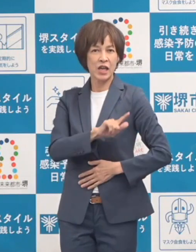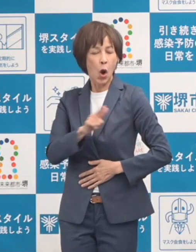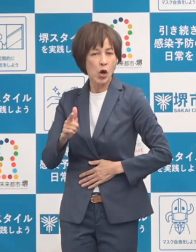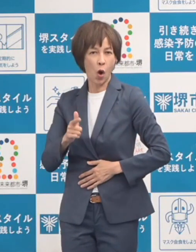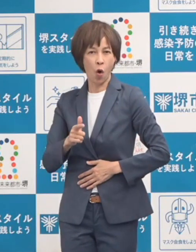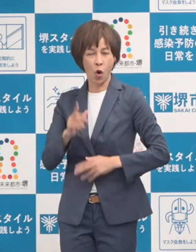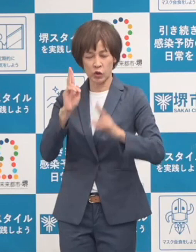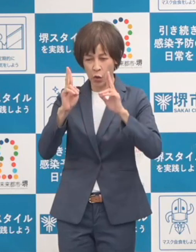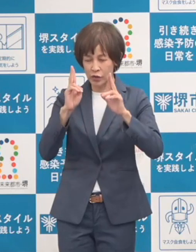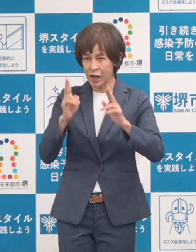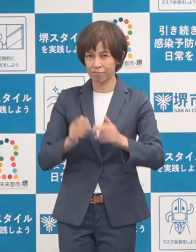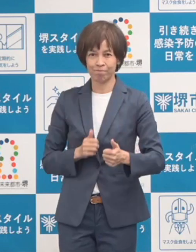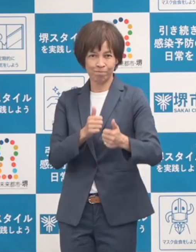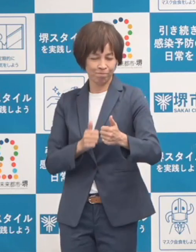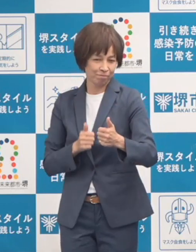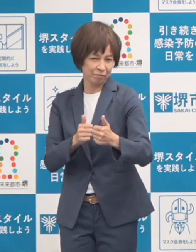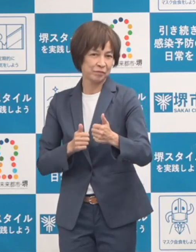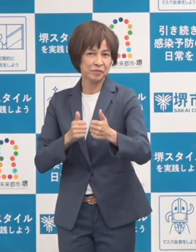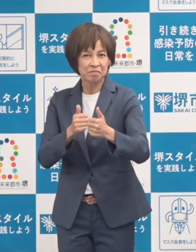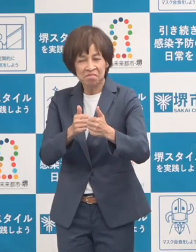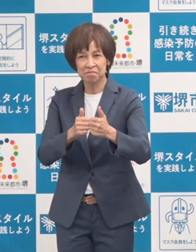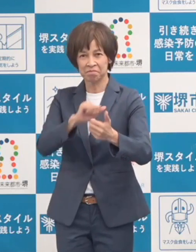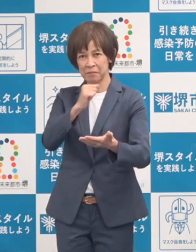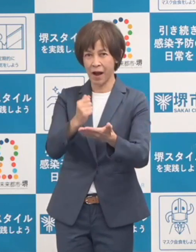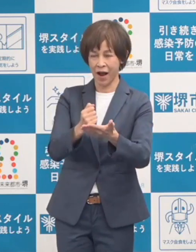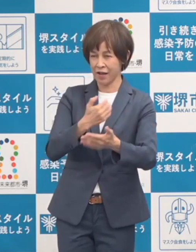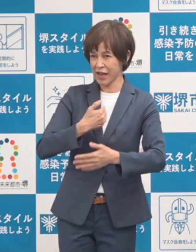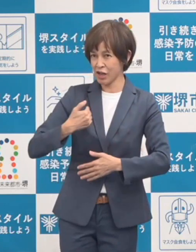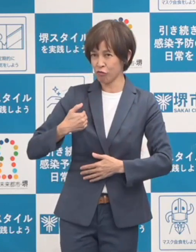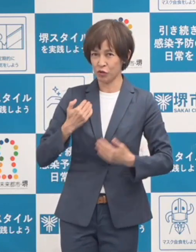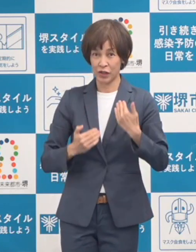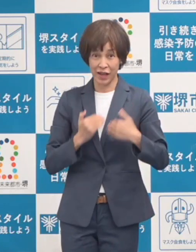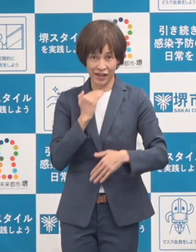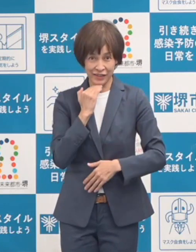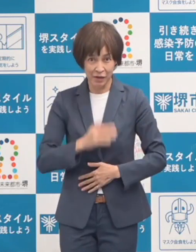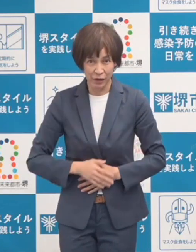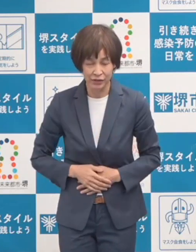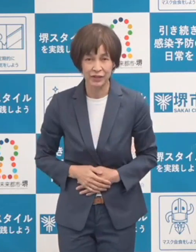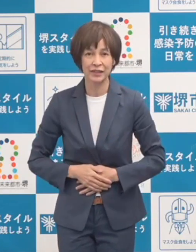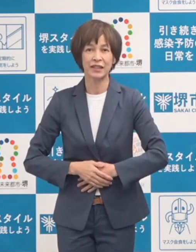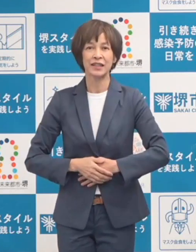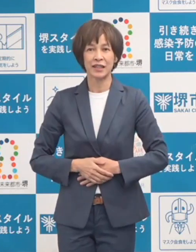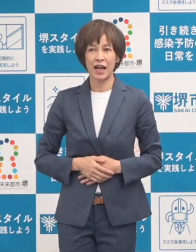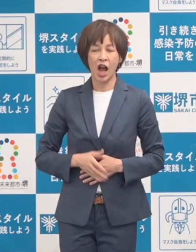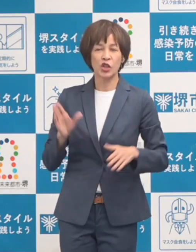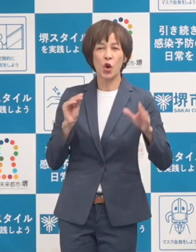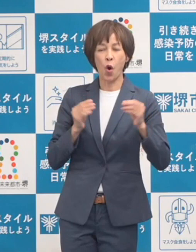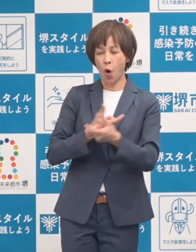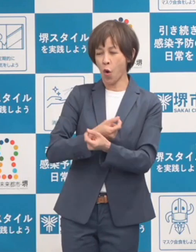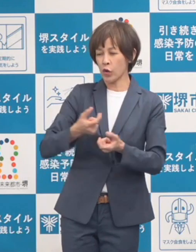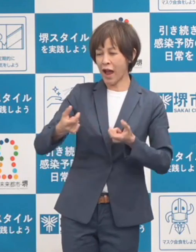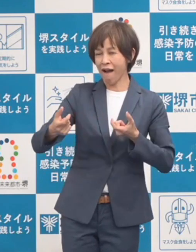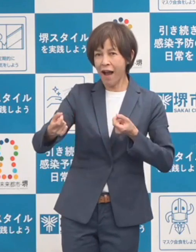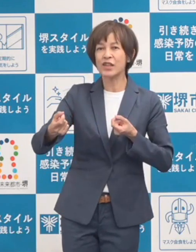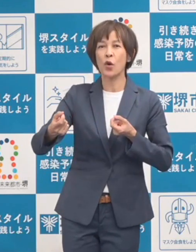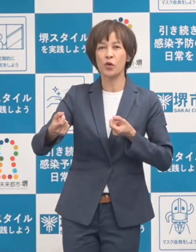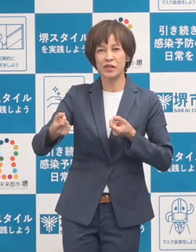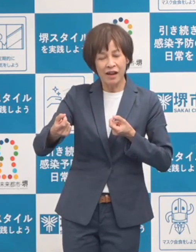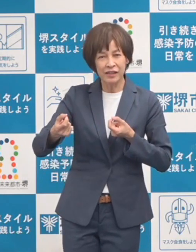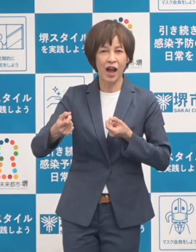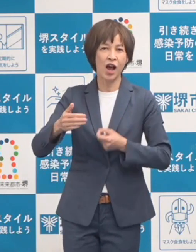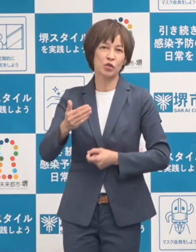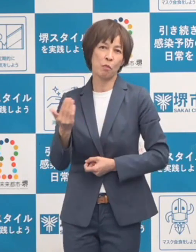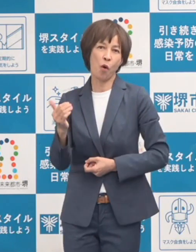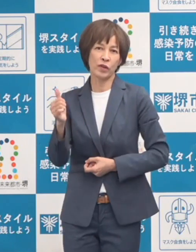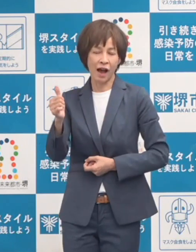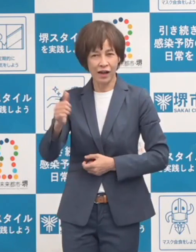ただいて、共に成長できる機会だと考えておりますので、ぜひいろいろと情報共有をしながらですね、久保田様にもご活